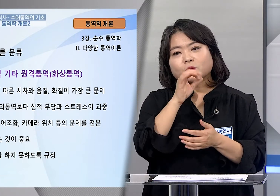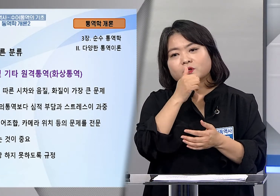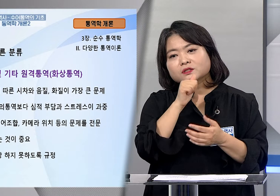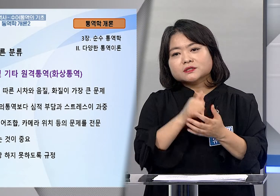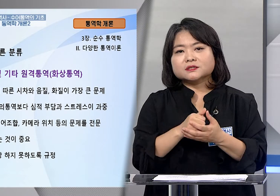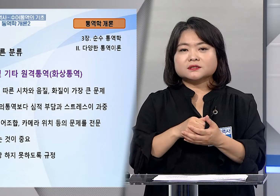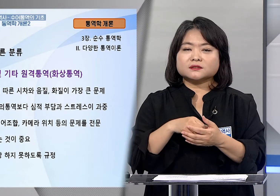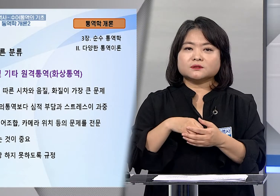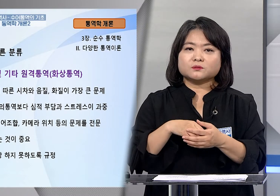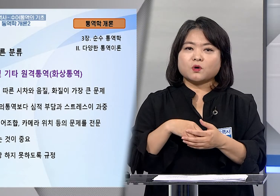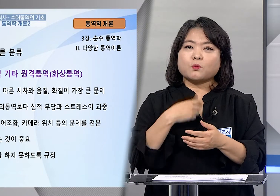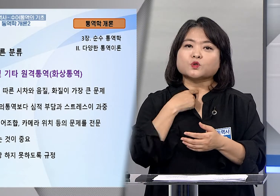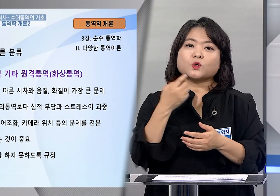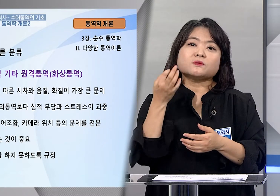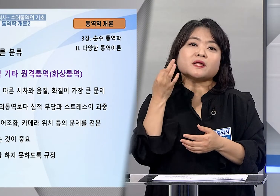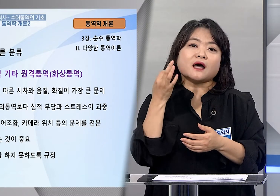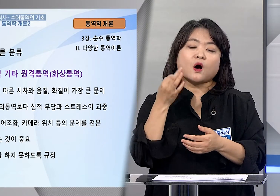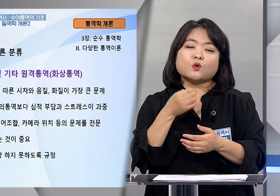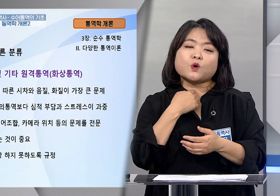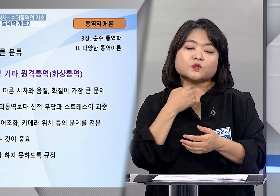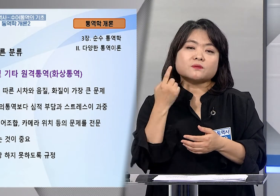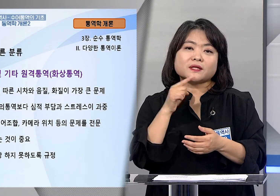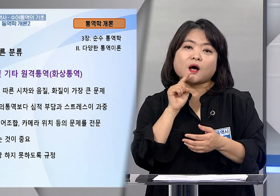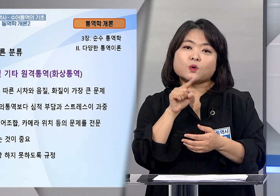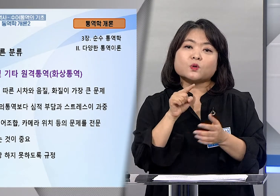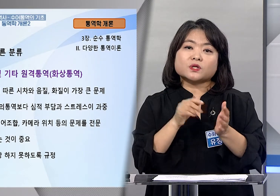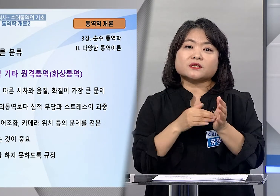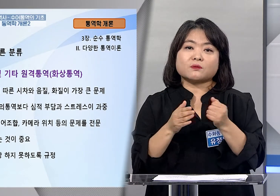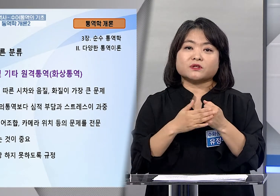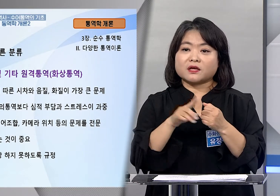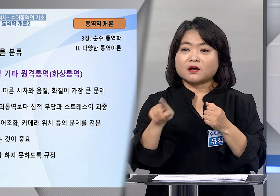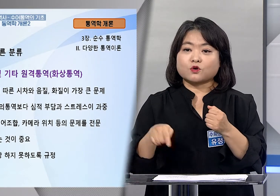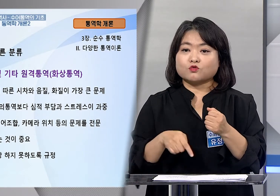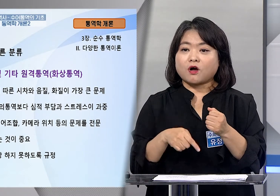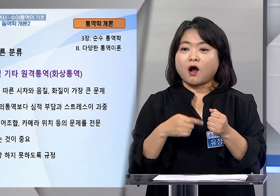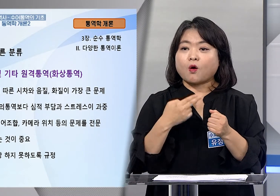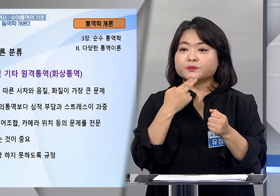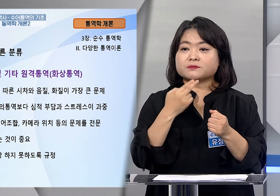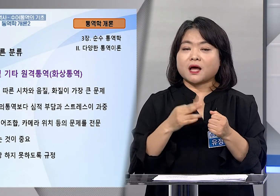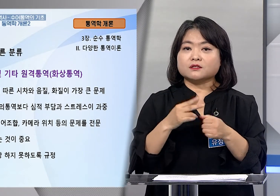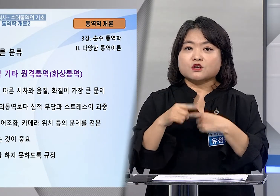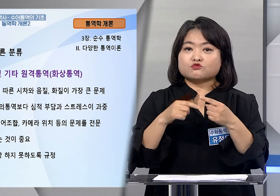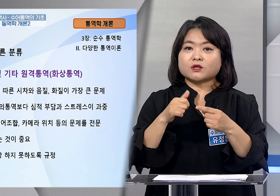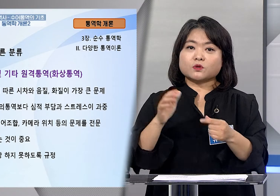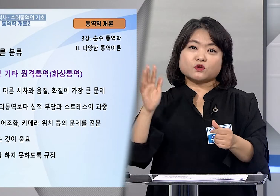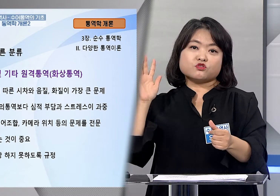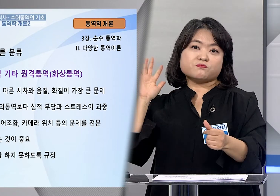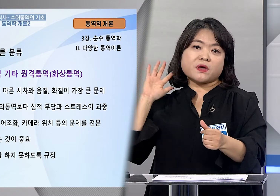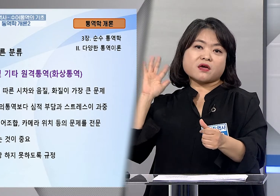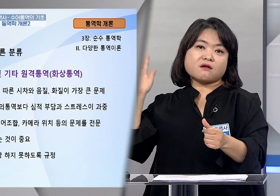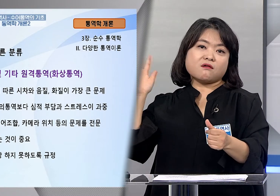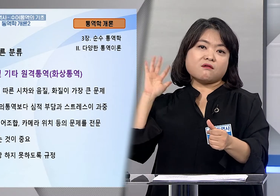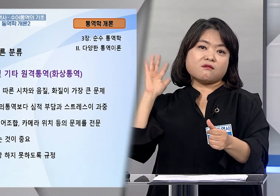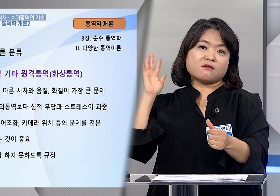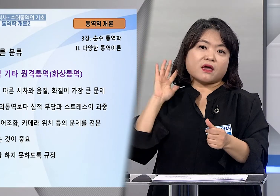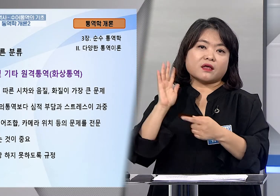통역은 목소리만 나오기 때문에 이러한 경우가 없지만 수화 통역 뒷 배경에